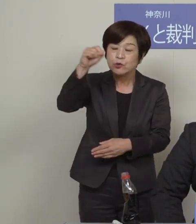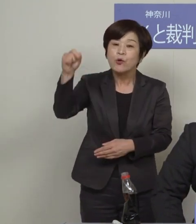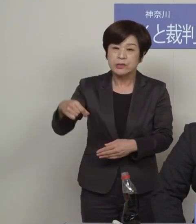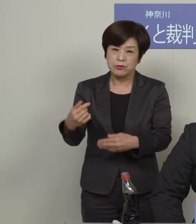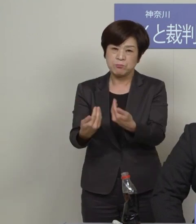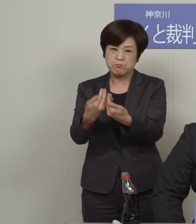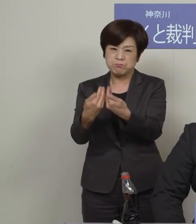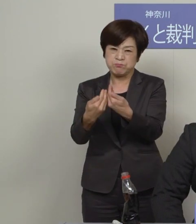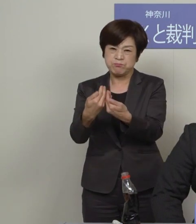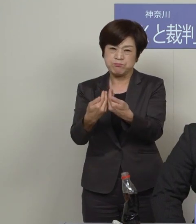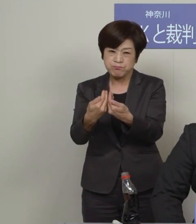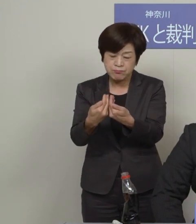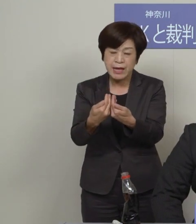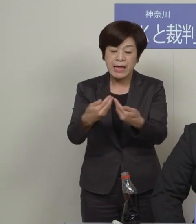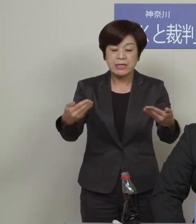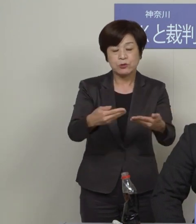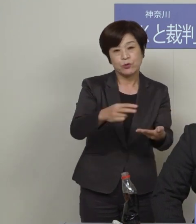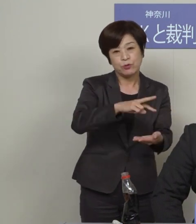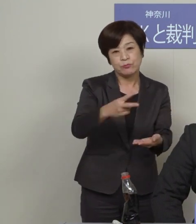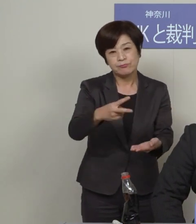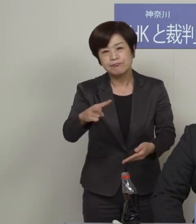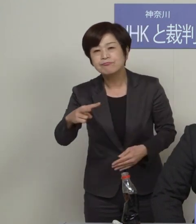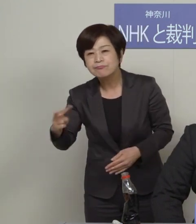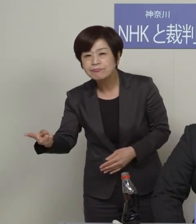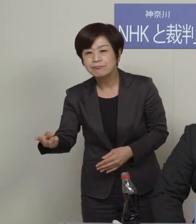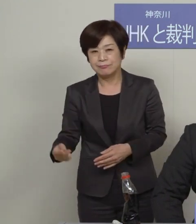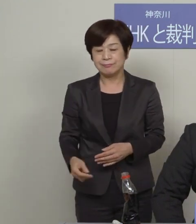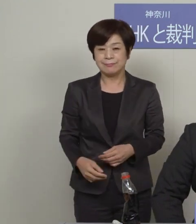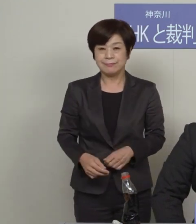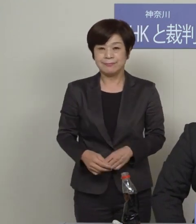ずに職を転々としていました。